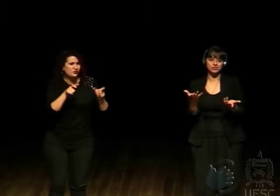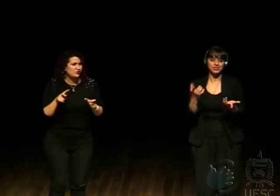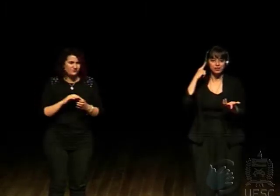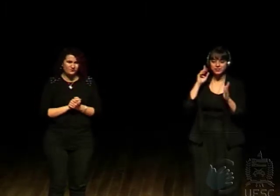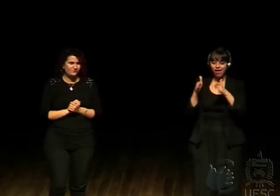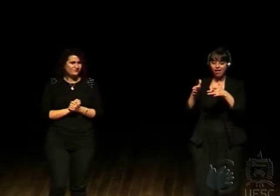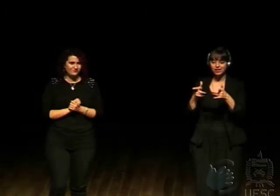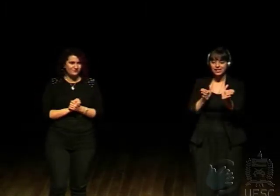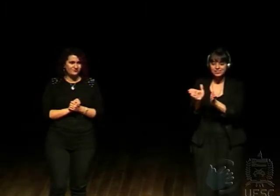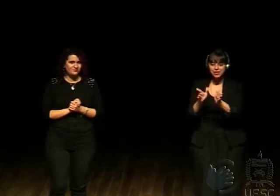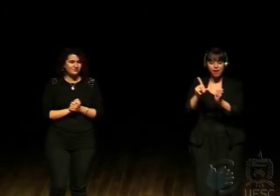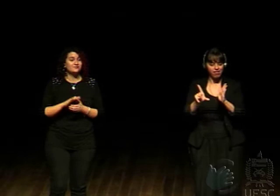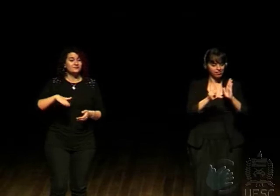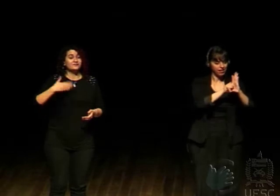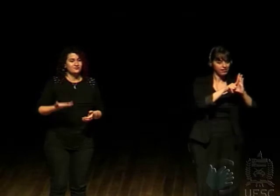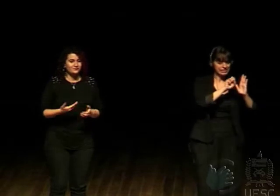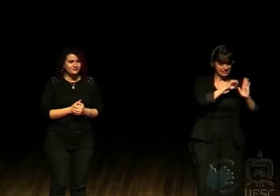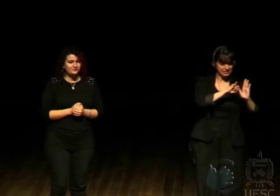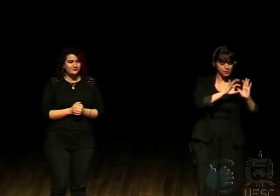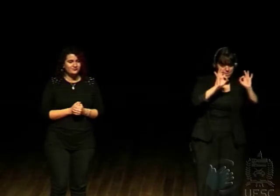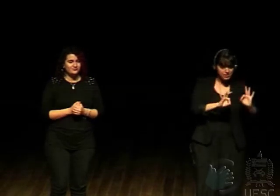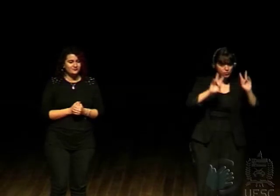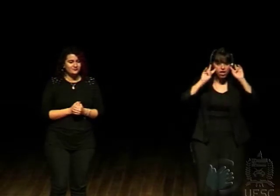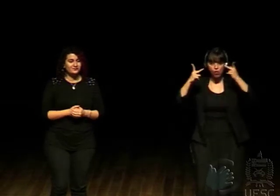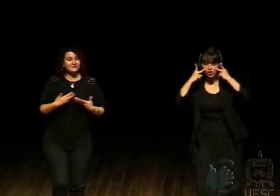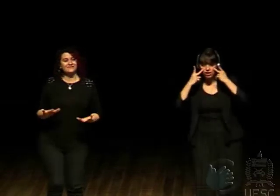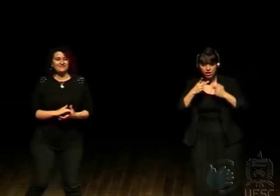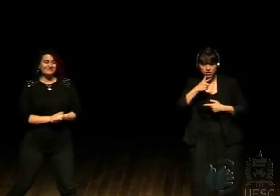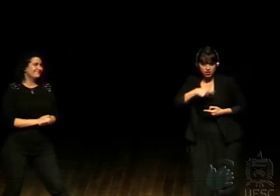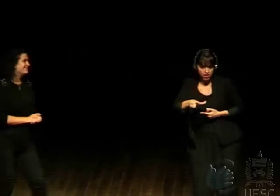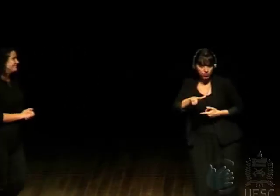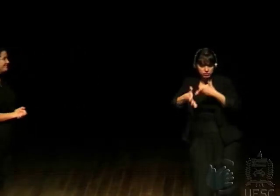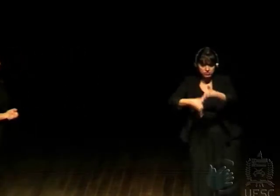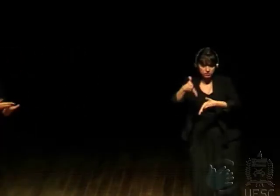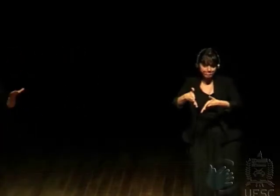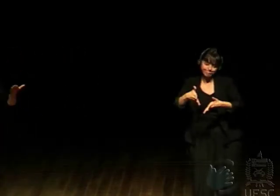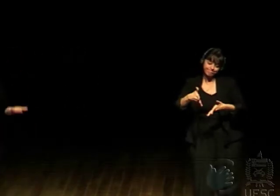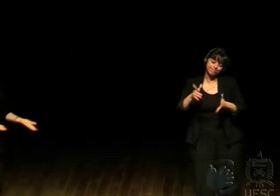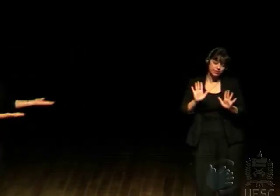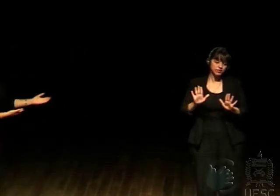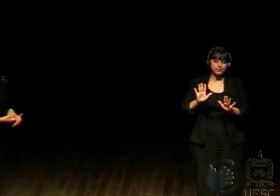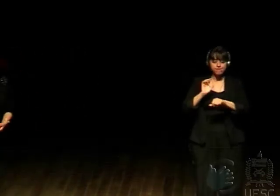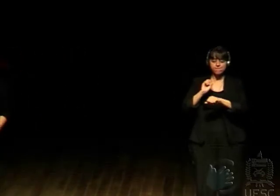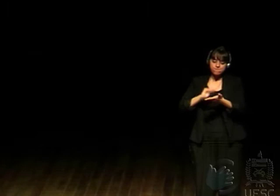fuerte cómo está incorporado en la ley el reconocimiento de la lengua, lo que no nos ha permitido avanzar más en su